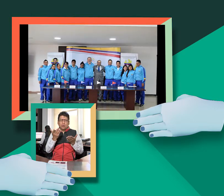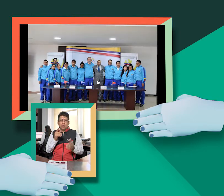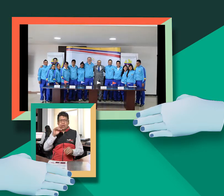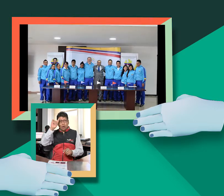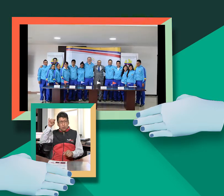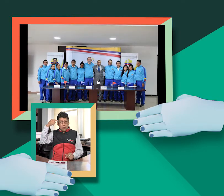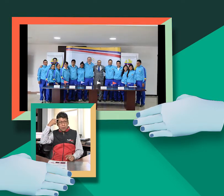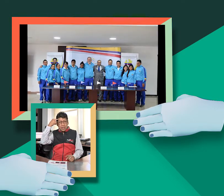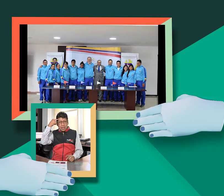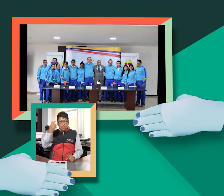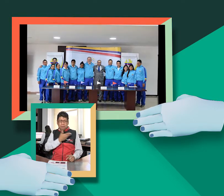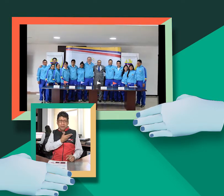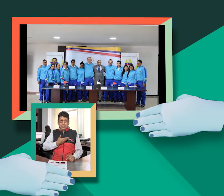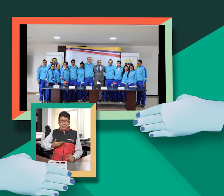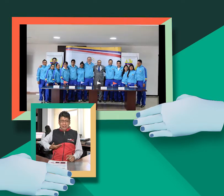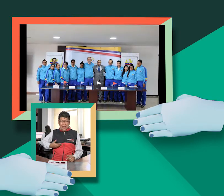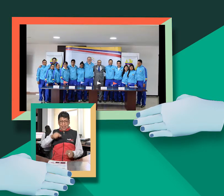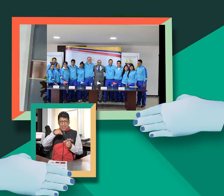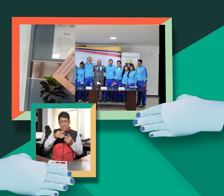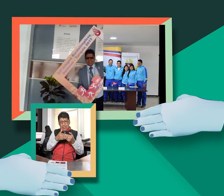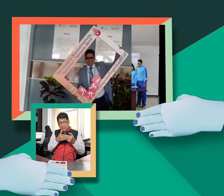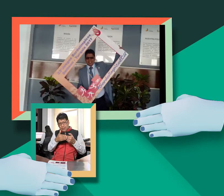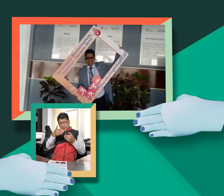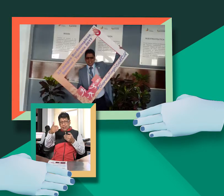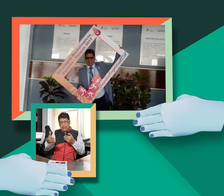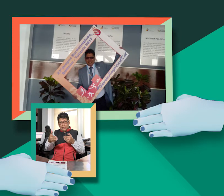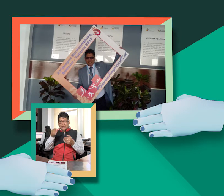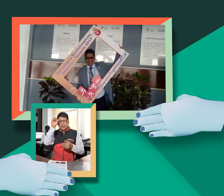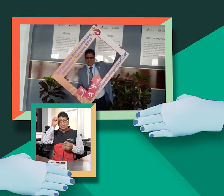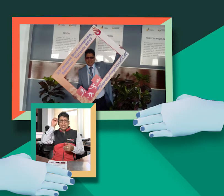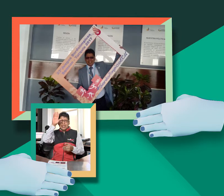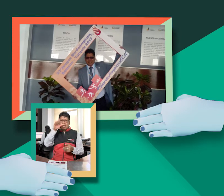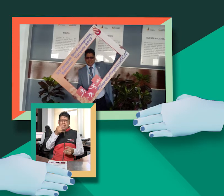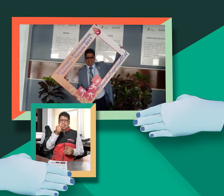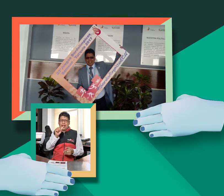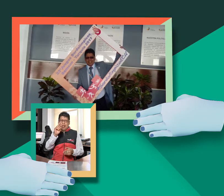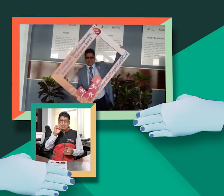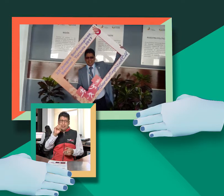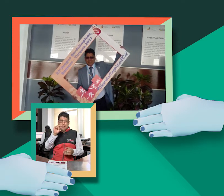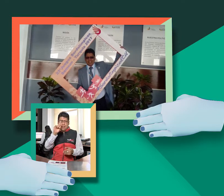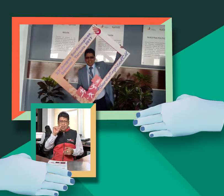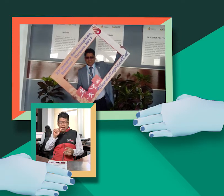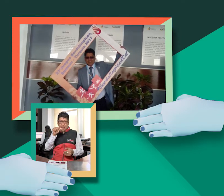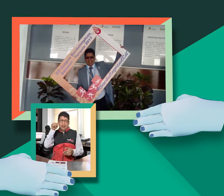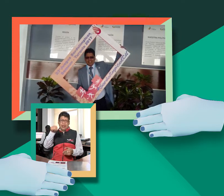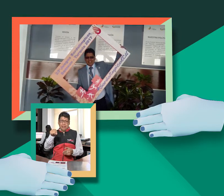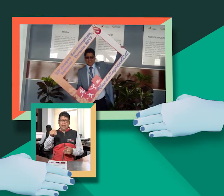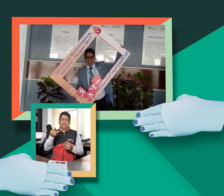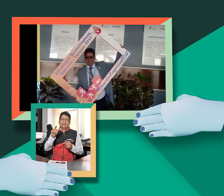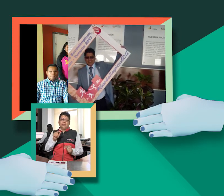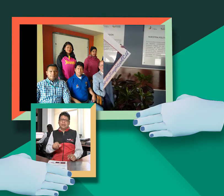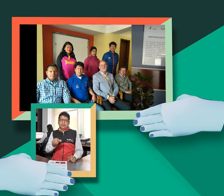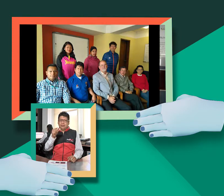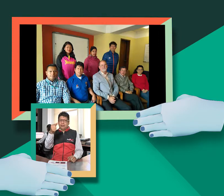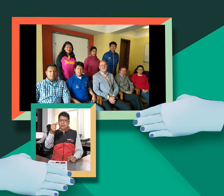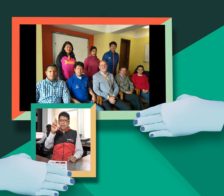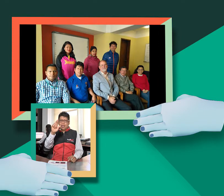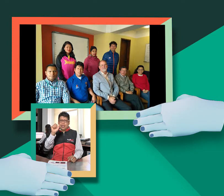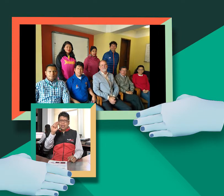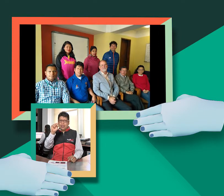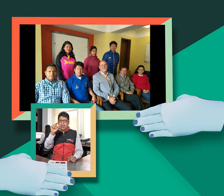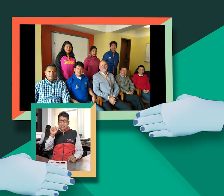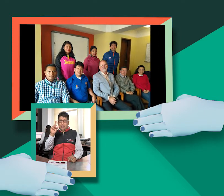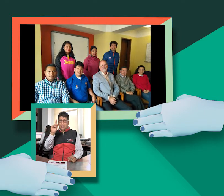quedaba cerca de la casa presidencial por la plaza grande precisamente en este lugar se encontraba la asociación de sordos de